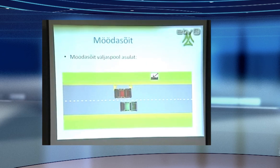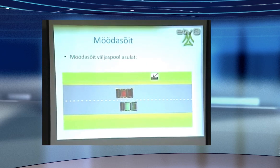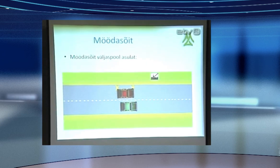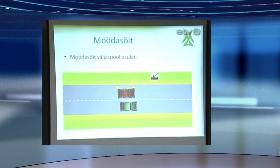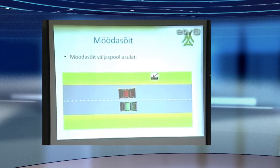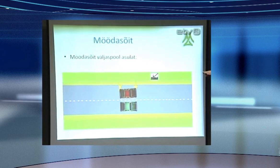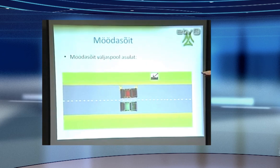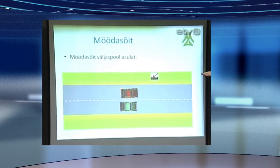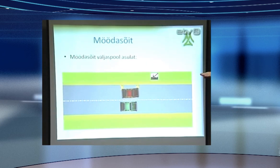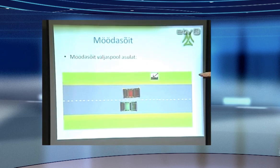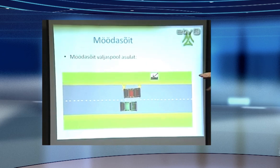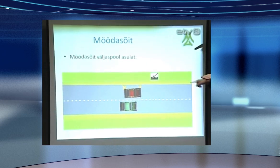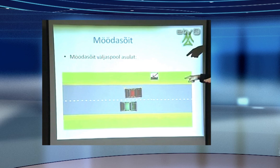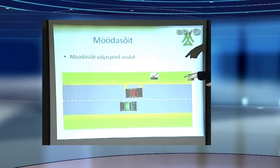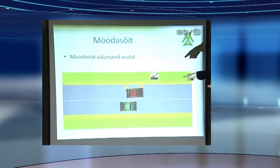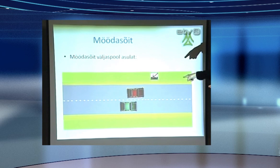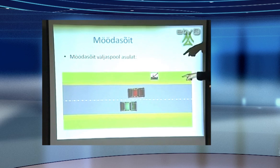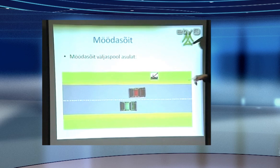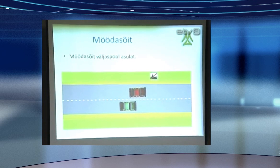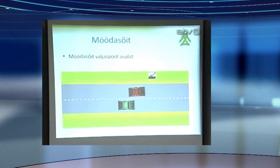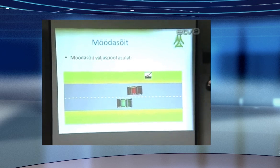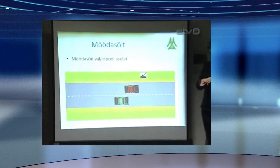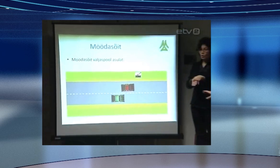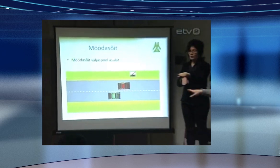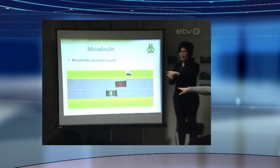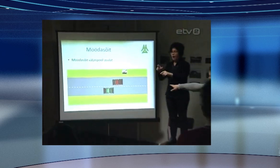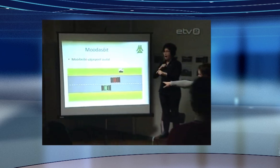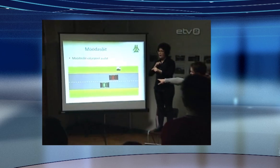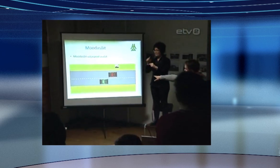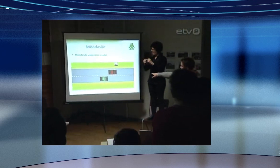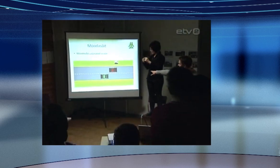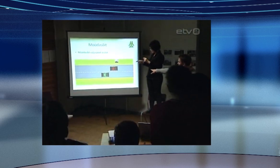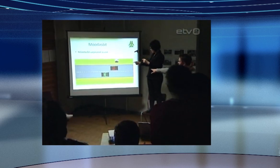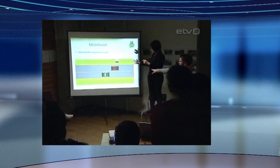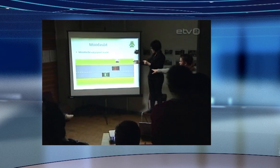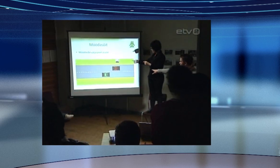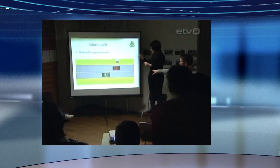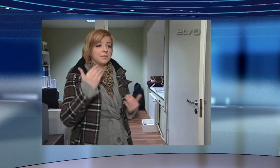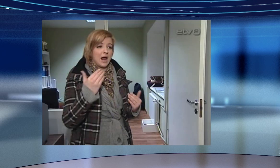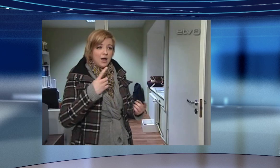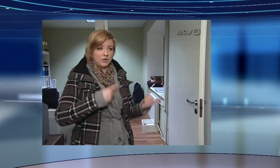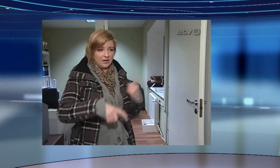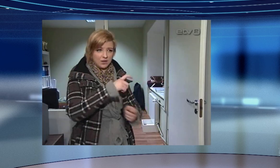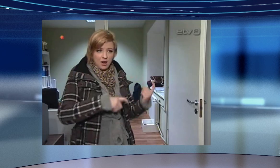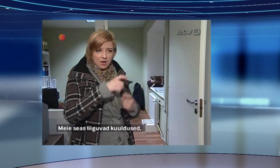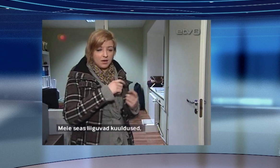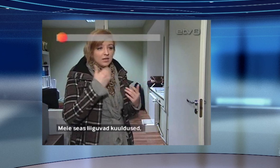Aga siin pange tähele, mööda sõidul tähtis ka hoida tiki vahel. Vaadake, millal see punane auto tagasi. Kui ta sõidab paremal pool, siis ei